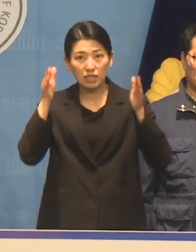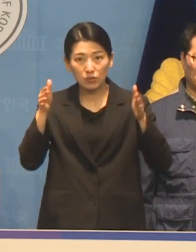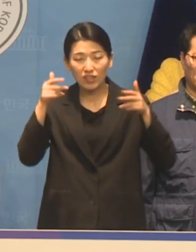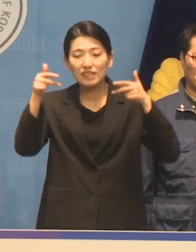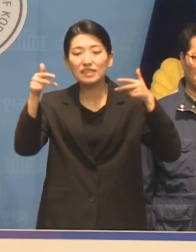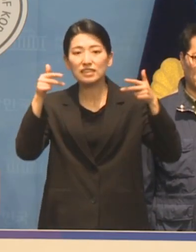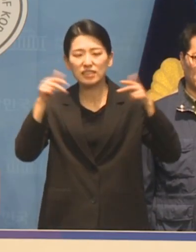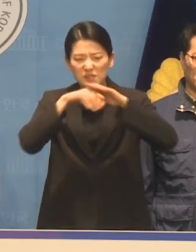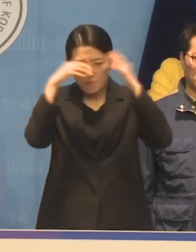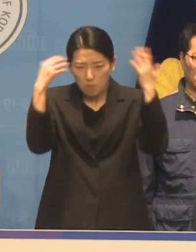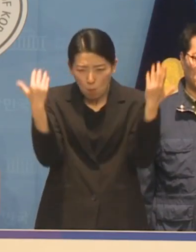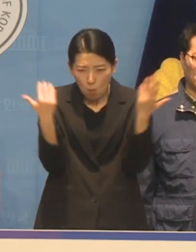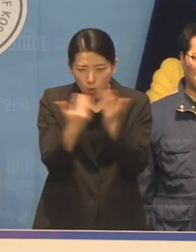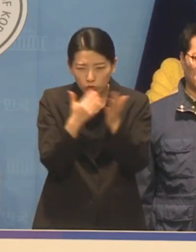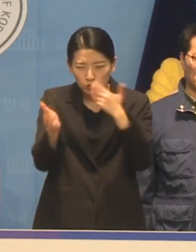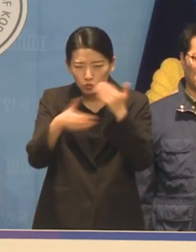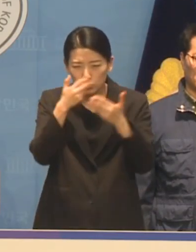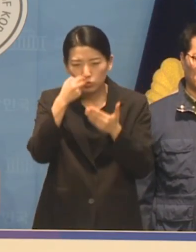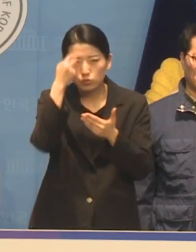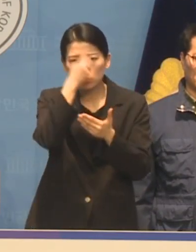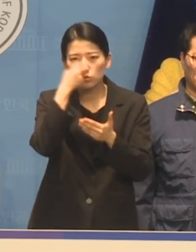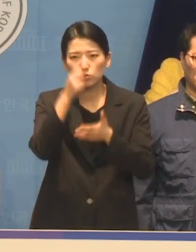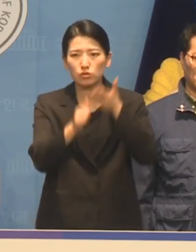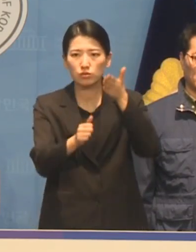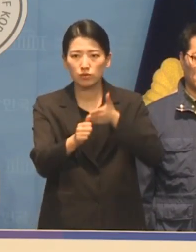CCTV를 전수조사해 주시기 바랍니다.